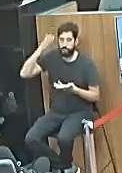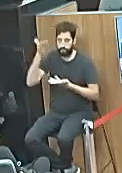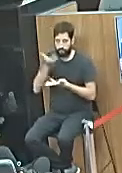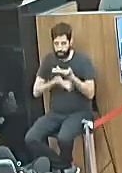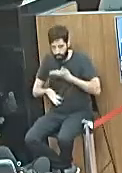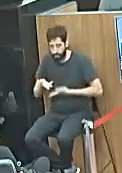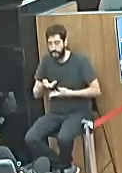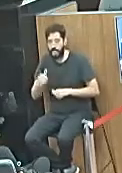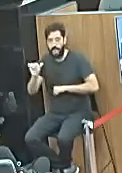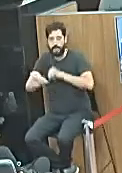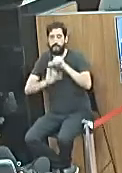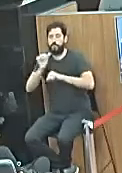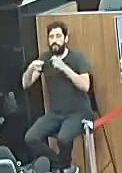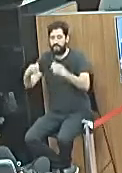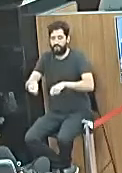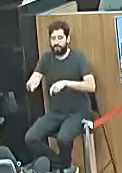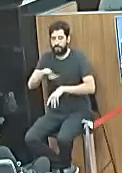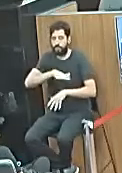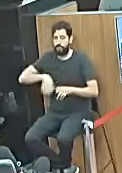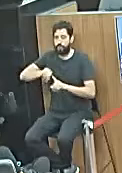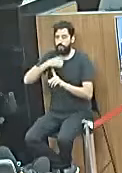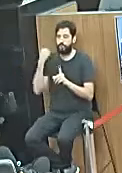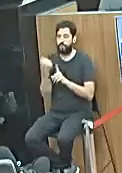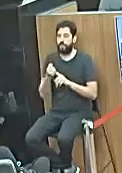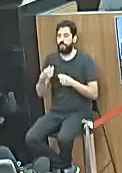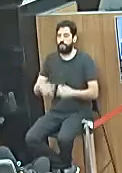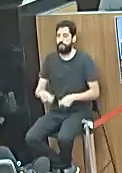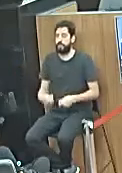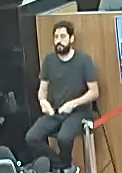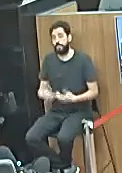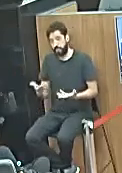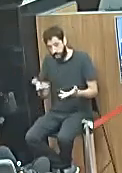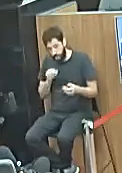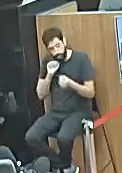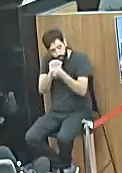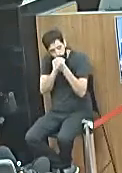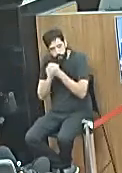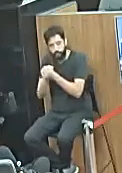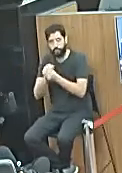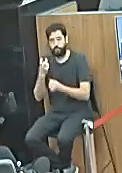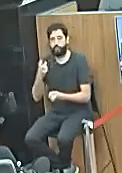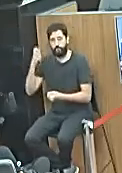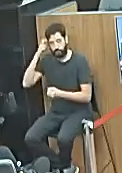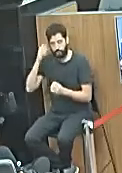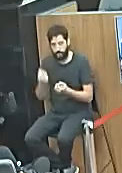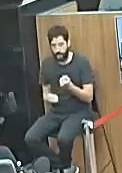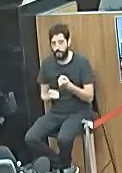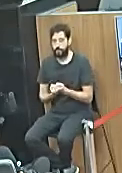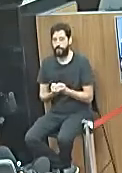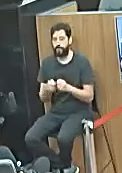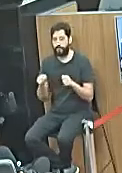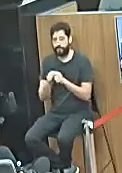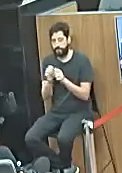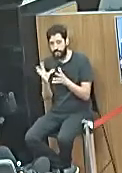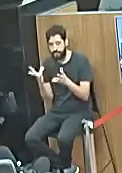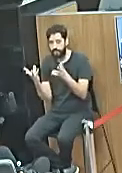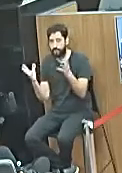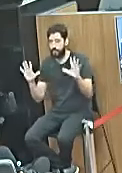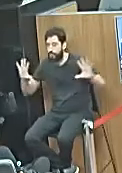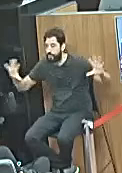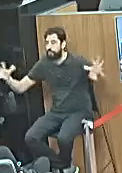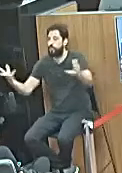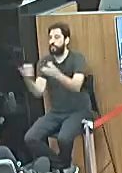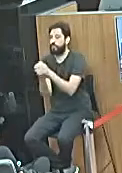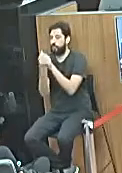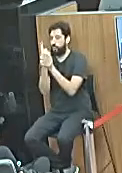gente fazer a transformação necessária que a sociedade precisa então vamos juntos pela cultura vamos fazer essa unidade que a cultura é capaz de